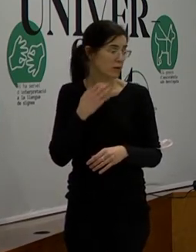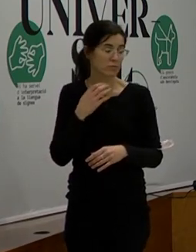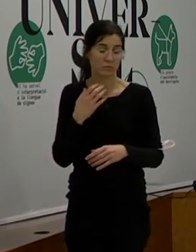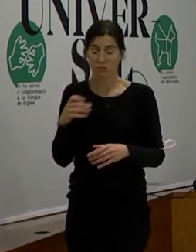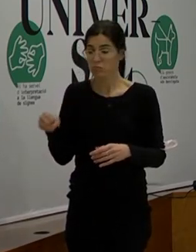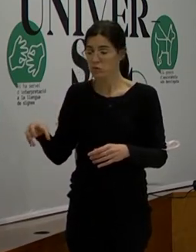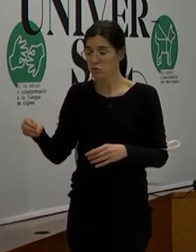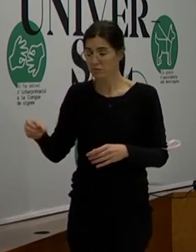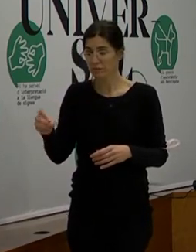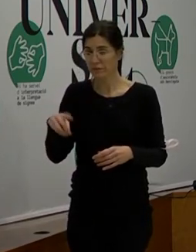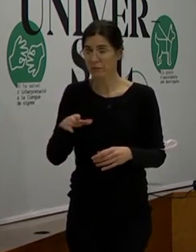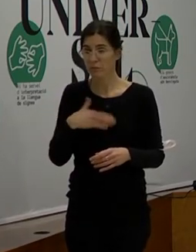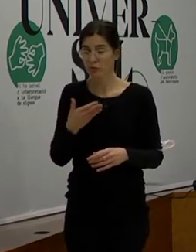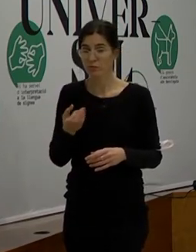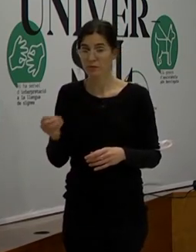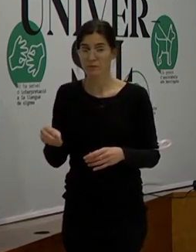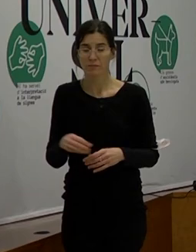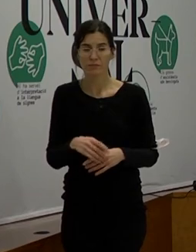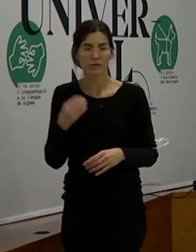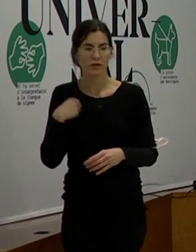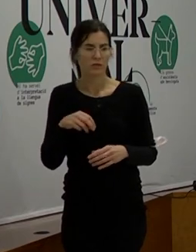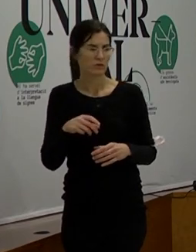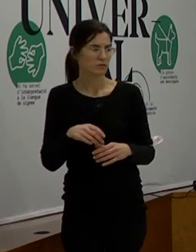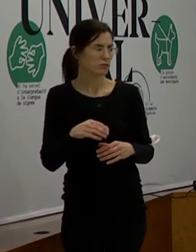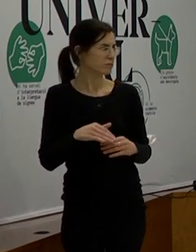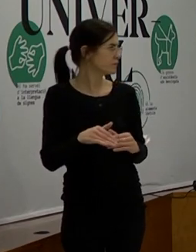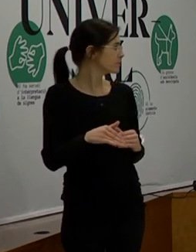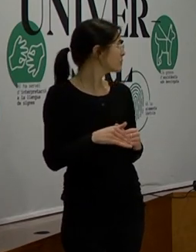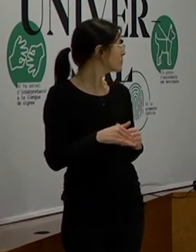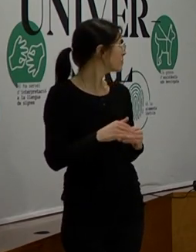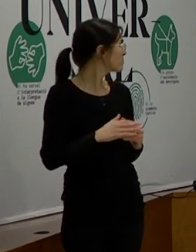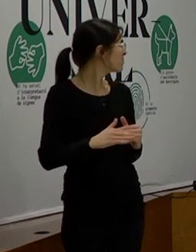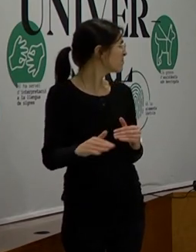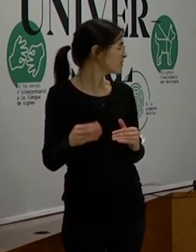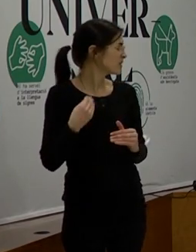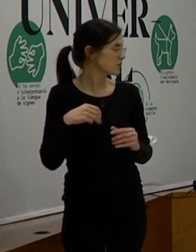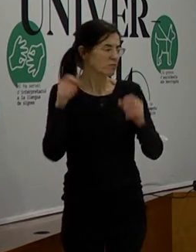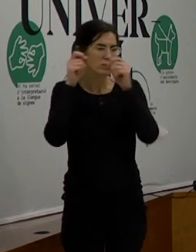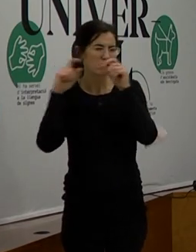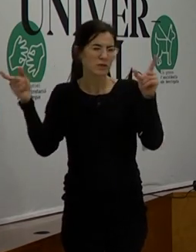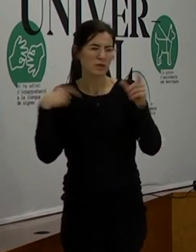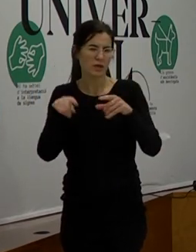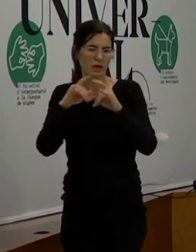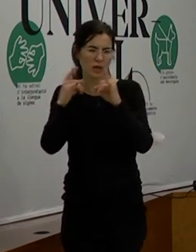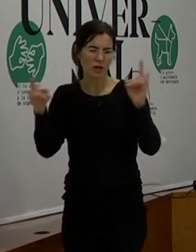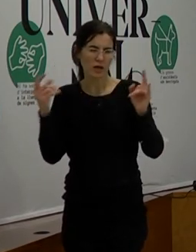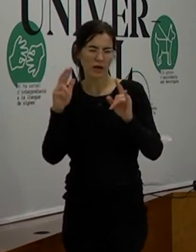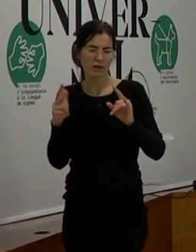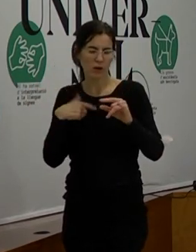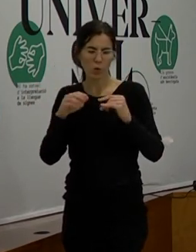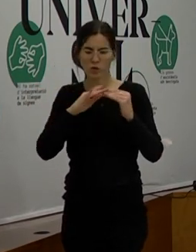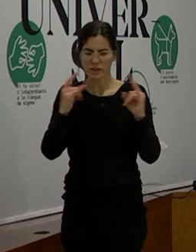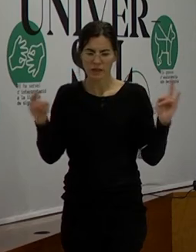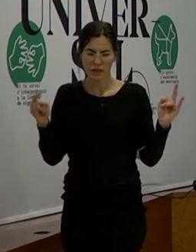¿Vale? Bé, les passeres, imagina't platja, imagina't un jardí a Cardedeu, una plaça, no ho sé.